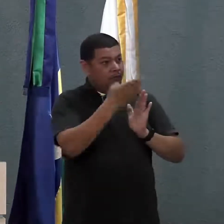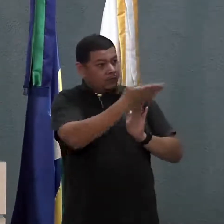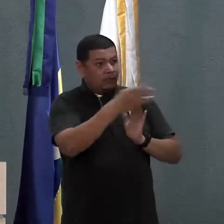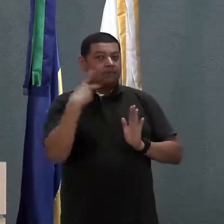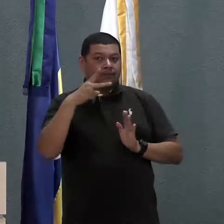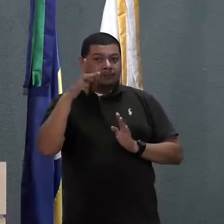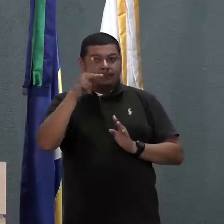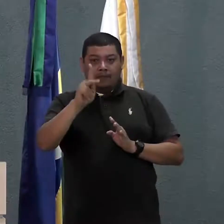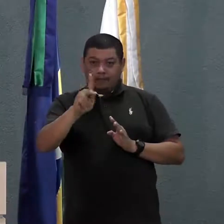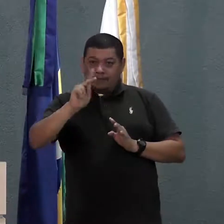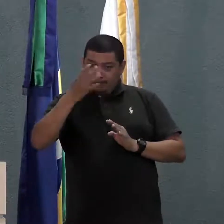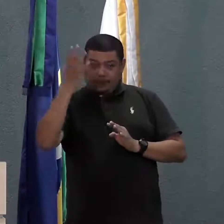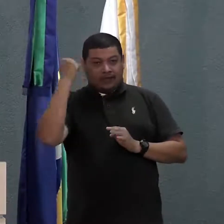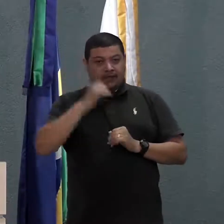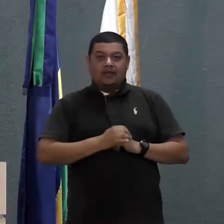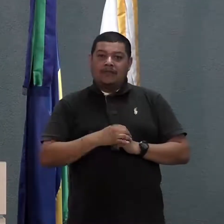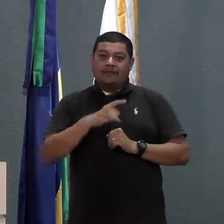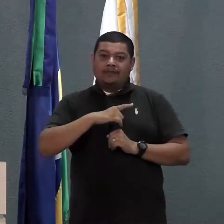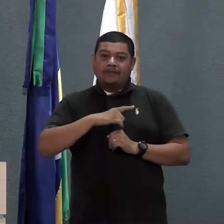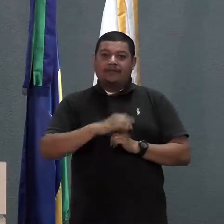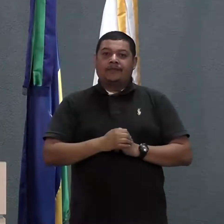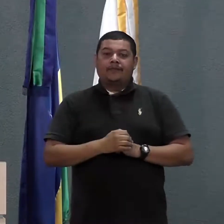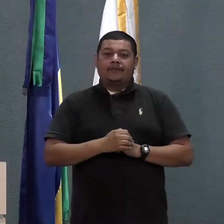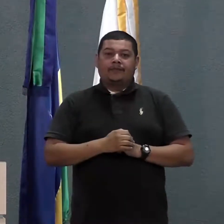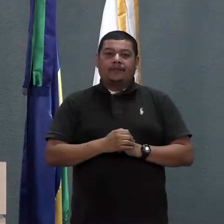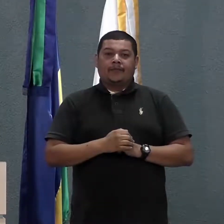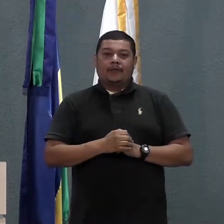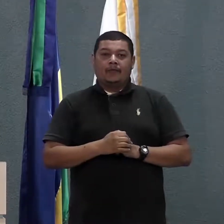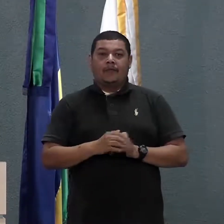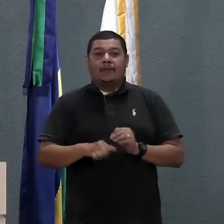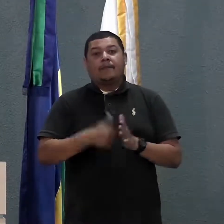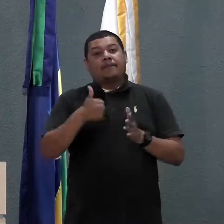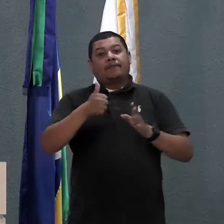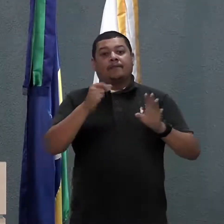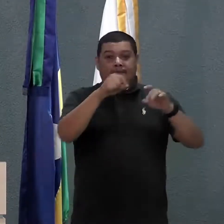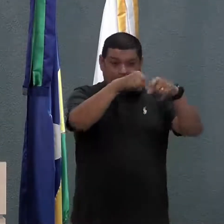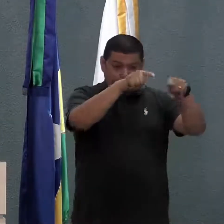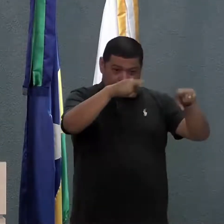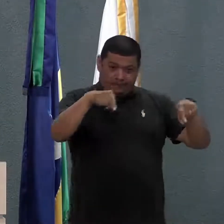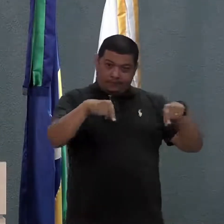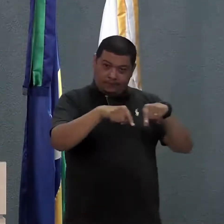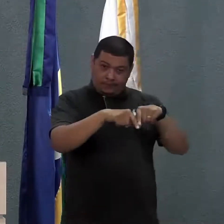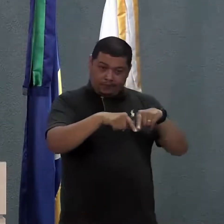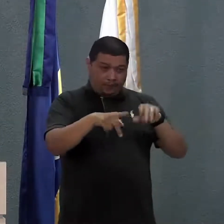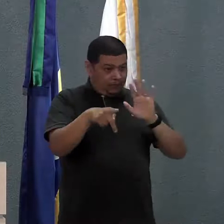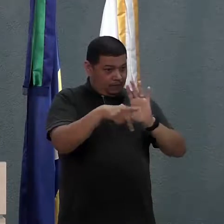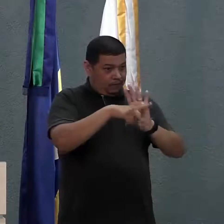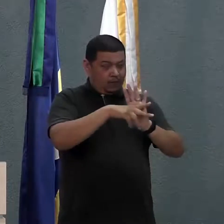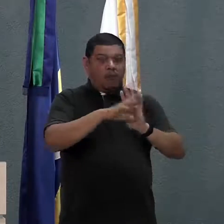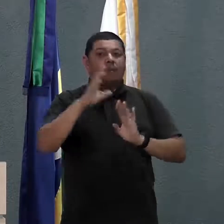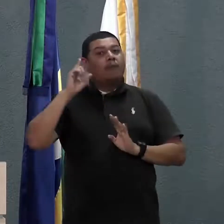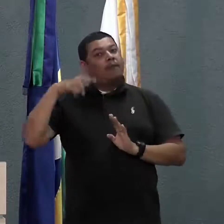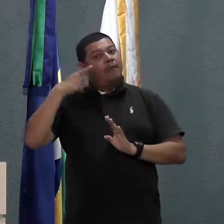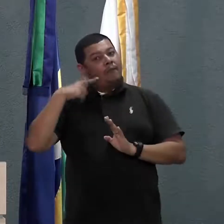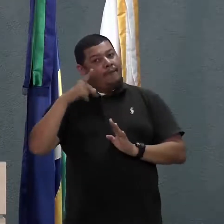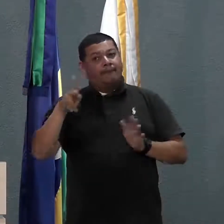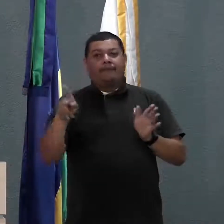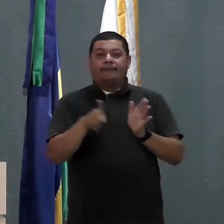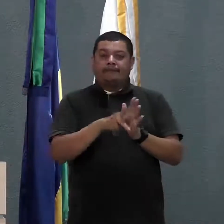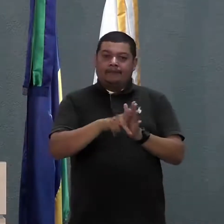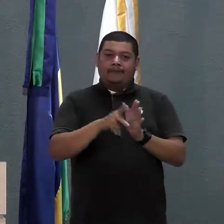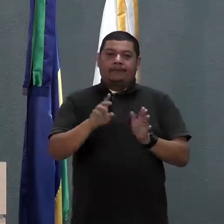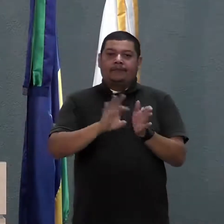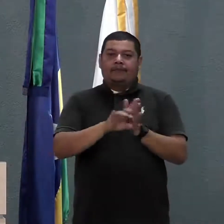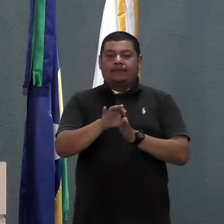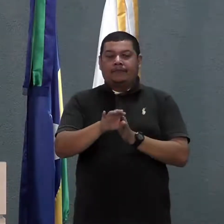nós entregamos a primeira sede no fórum, primeira sala para o advogado no fórum de Cacoal, entregamos a nossa